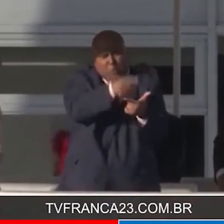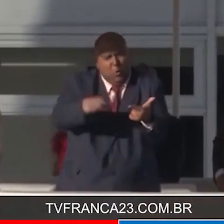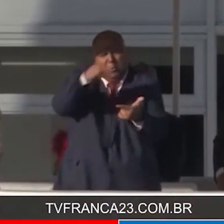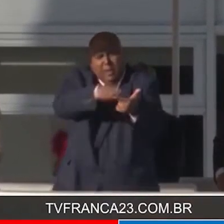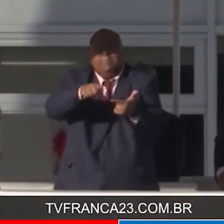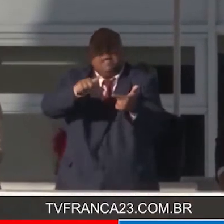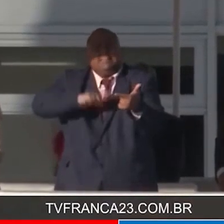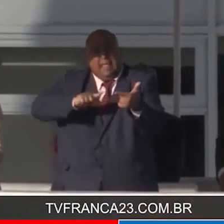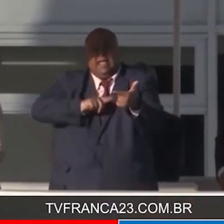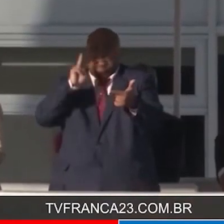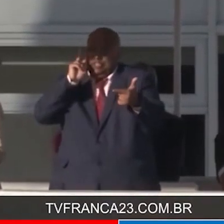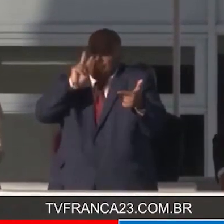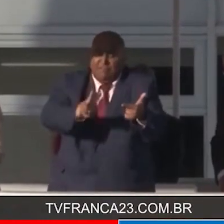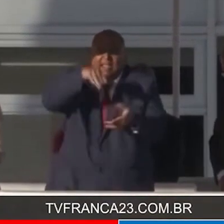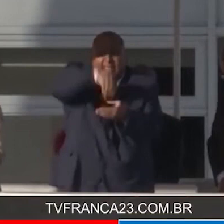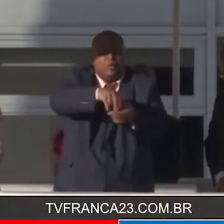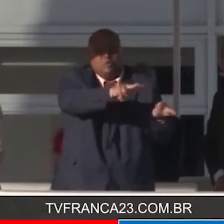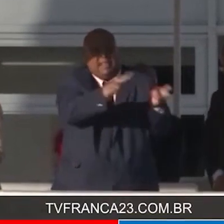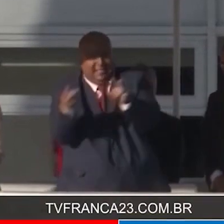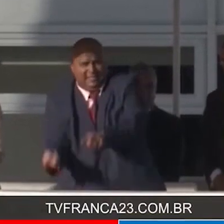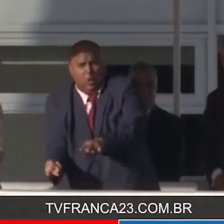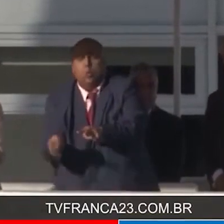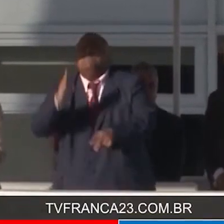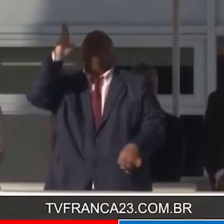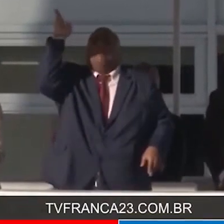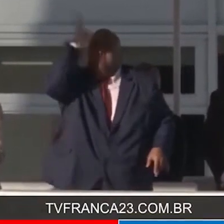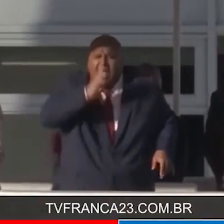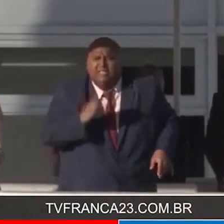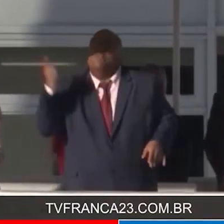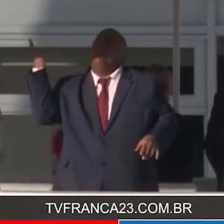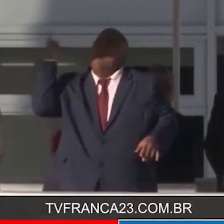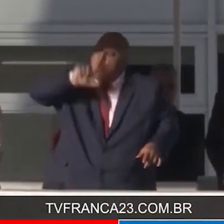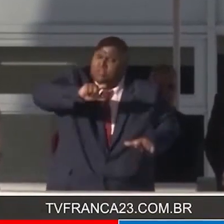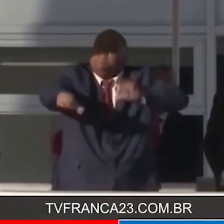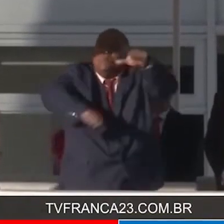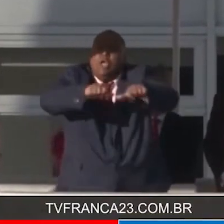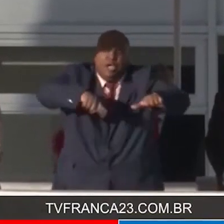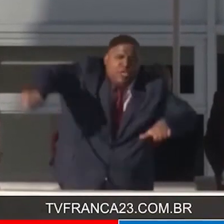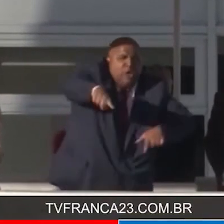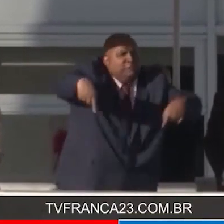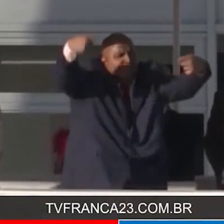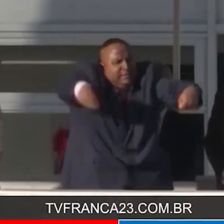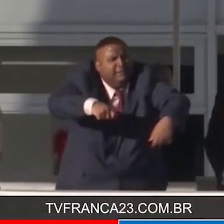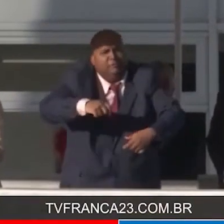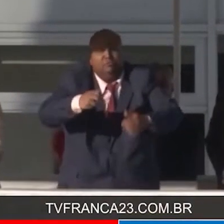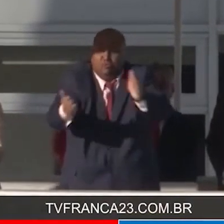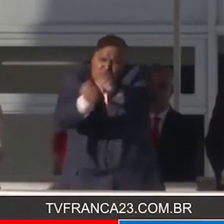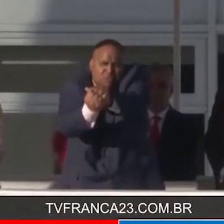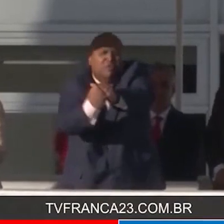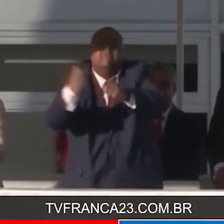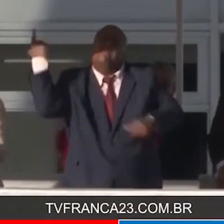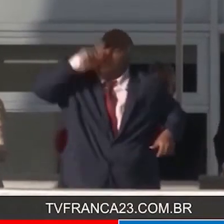revelado pelo gabinete da transição, o Brasil tem jeito. Depende de nós, de todos nós. E